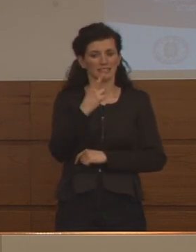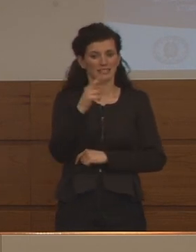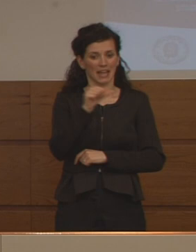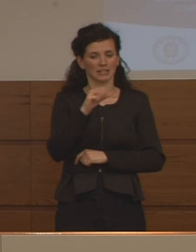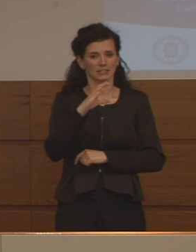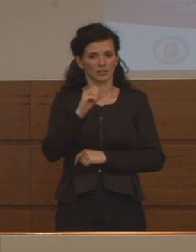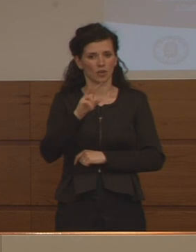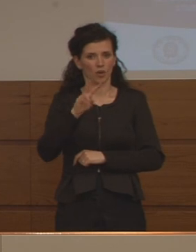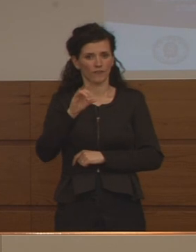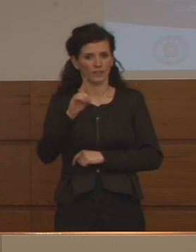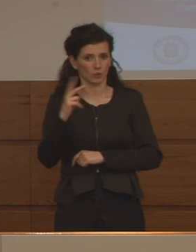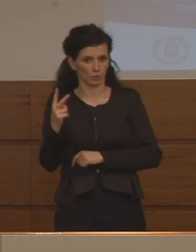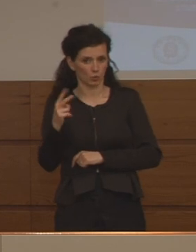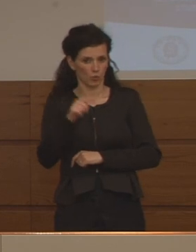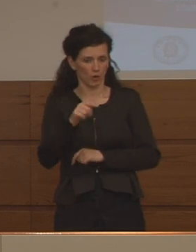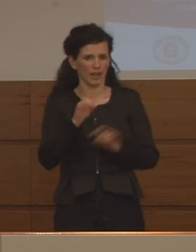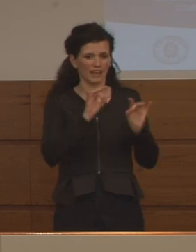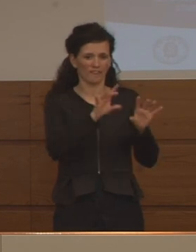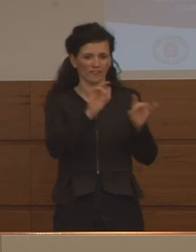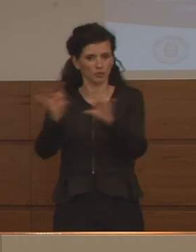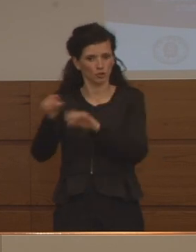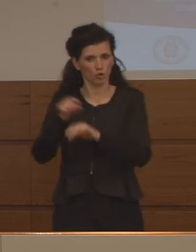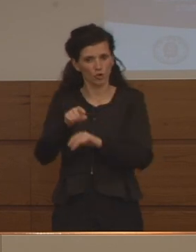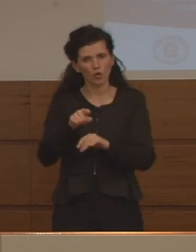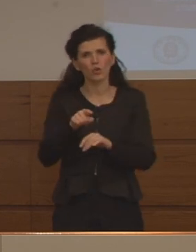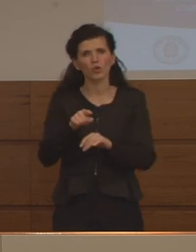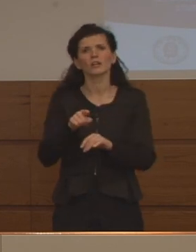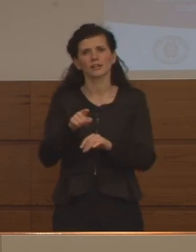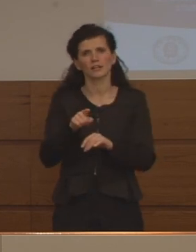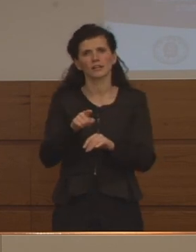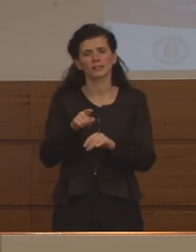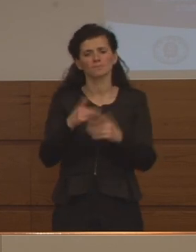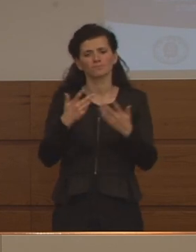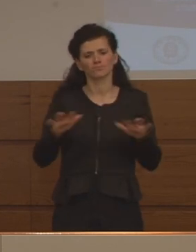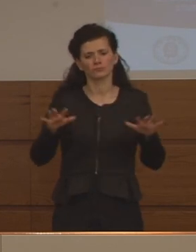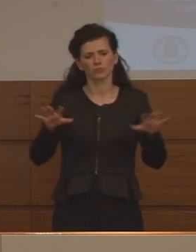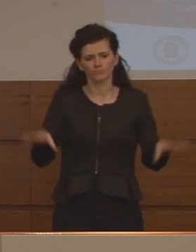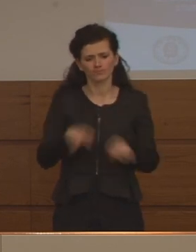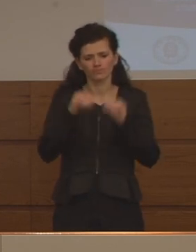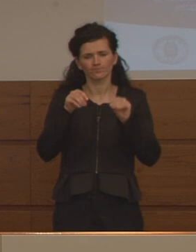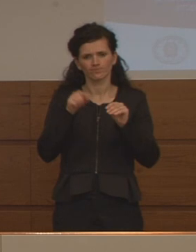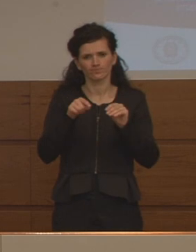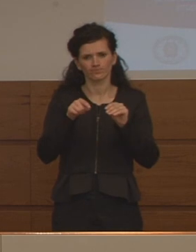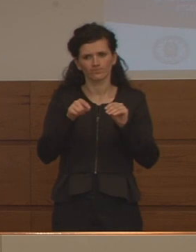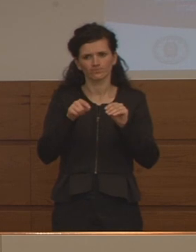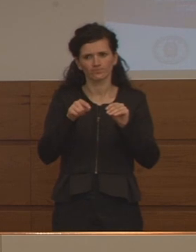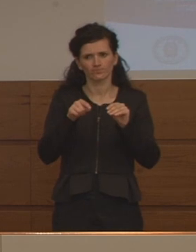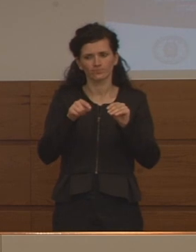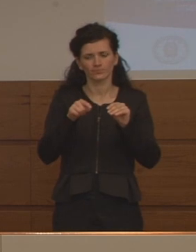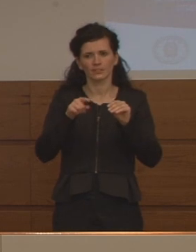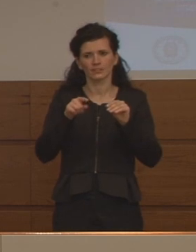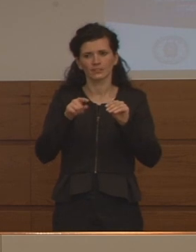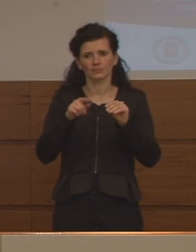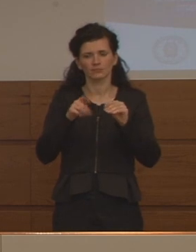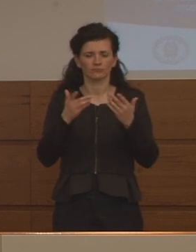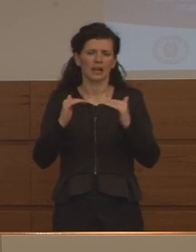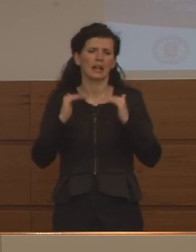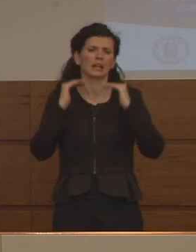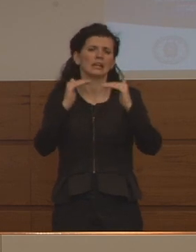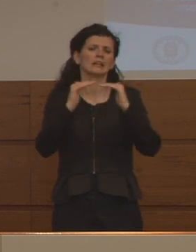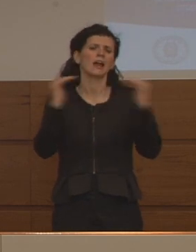qualcosa che è venuto configurarsi sullo scenario internazionale evidentemente anche su